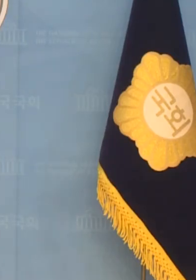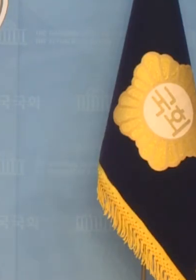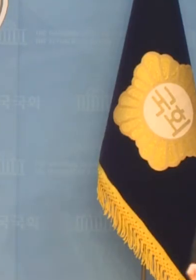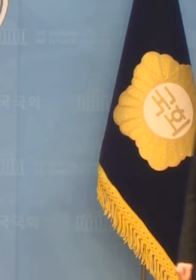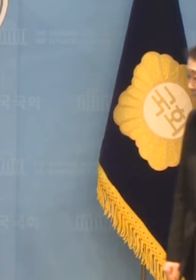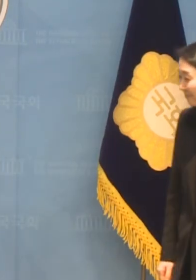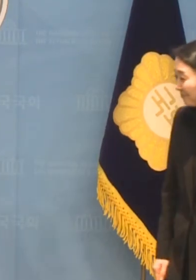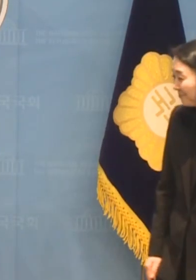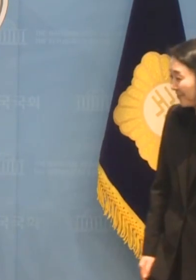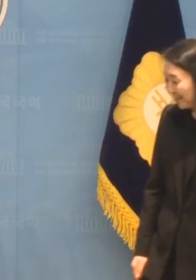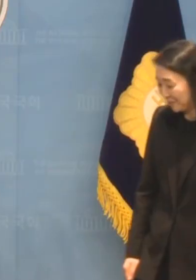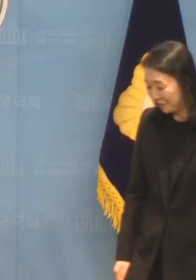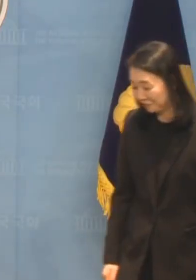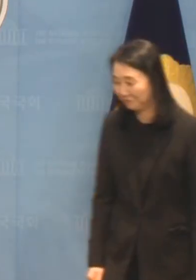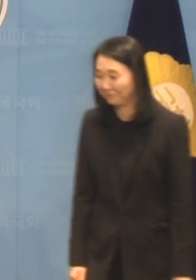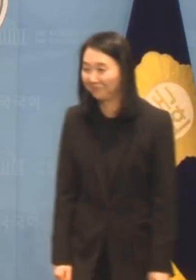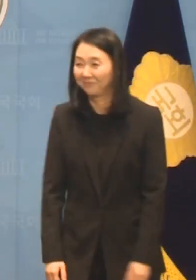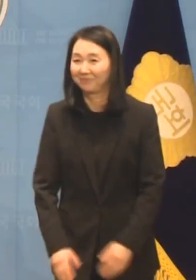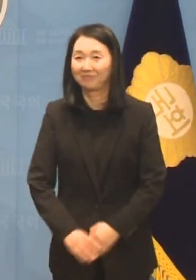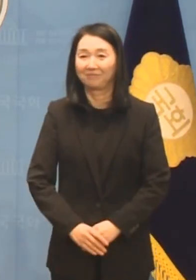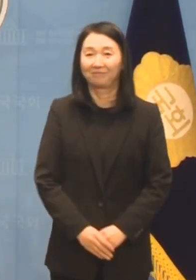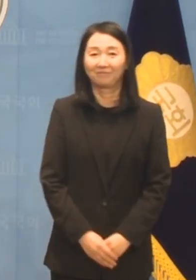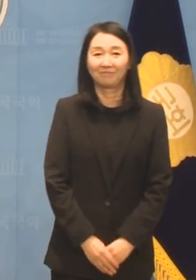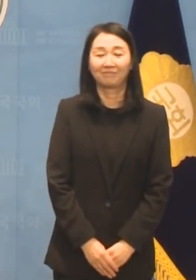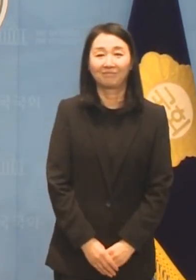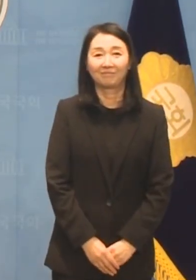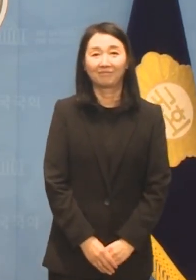그 내용 주셨나?